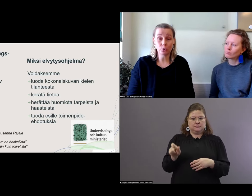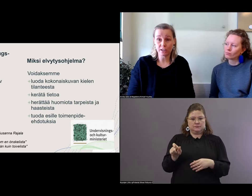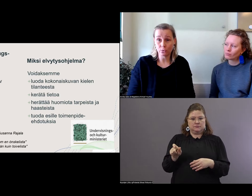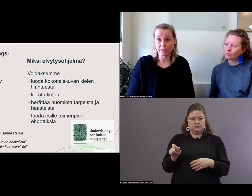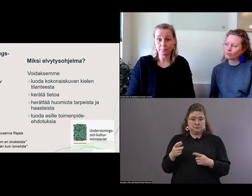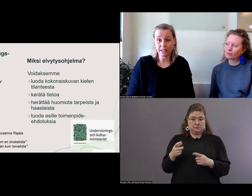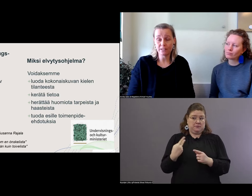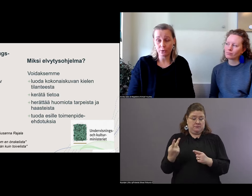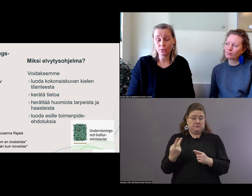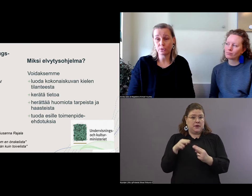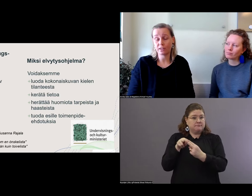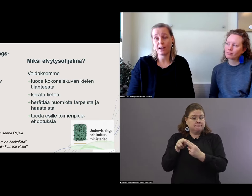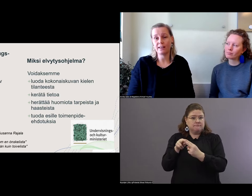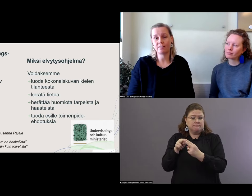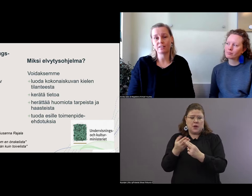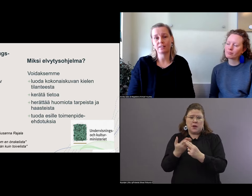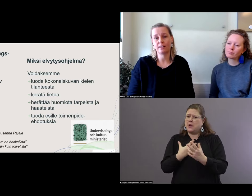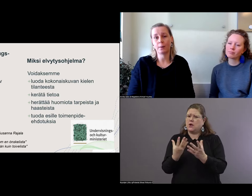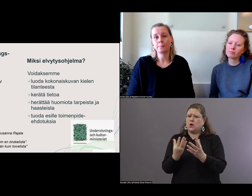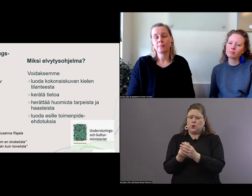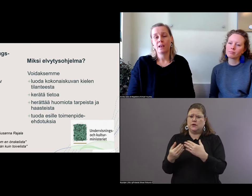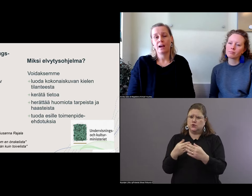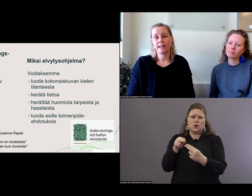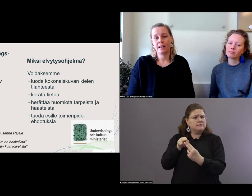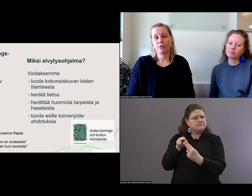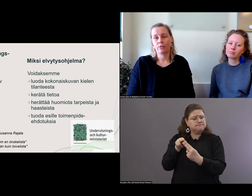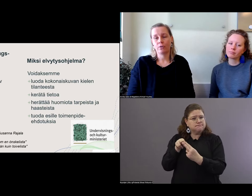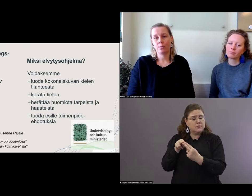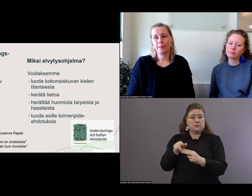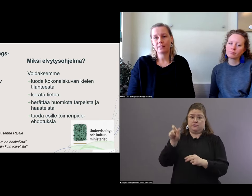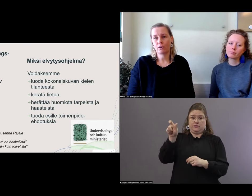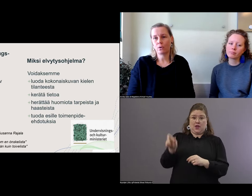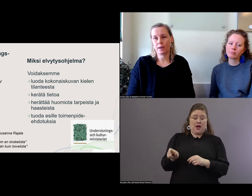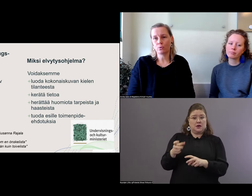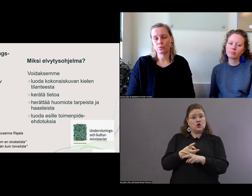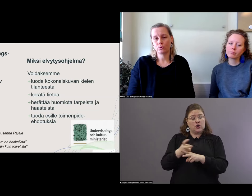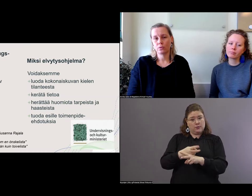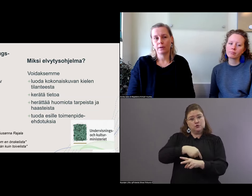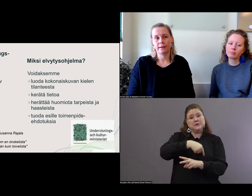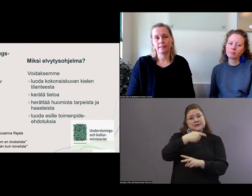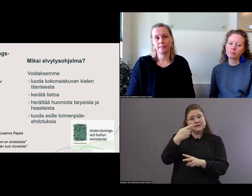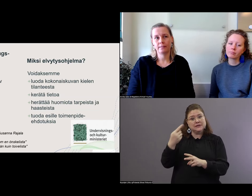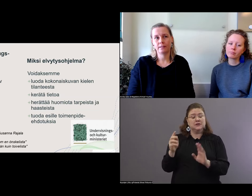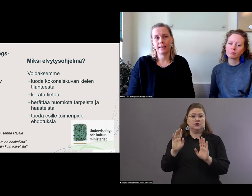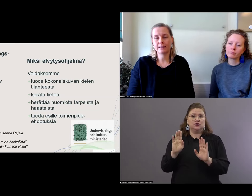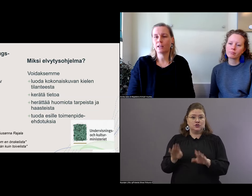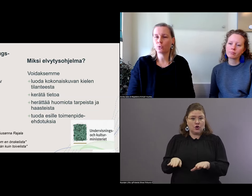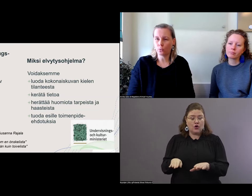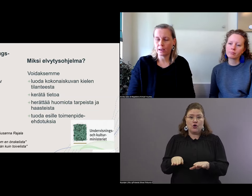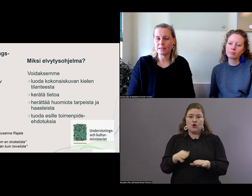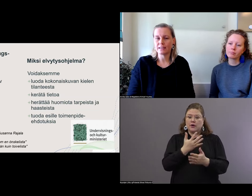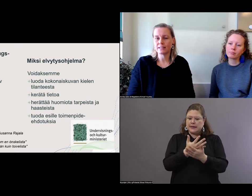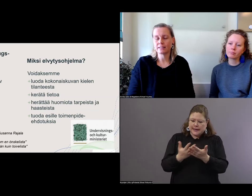teimme siis yhteistyötä, tiivistä yhteistyötä hänen kanssaan, ja hänellä on pitkä kokemus